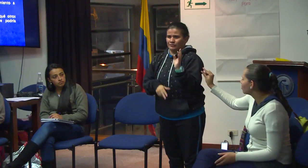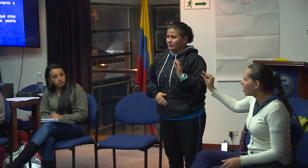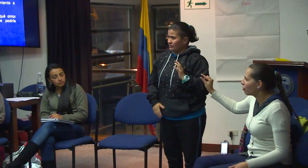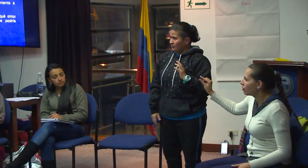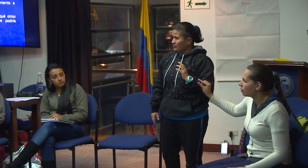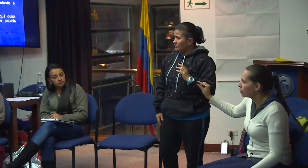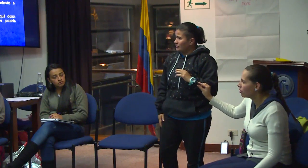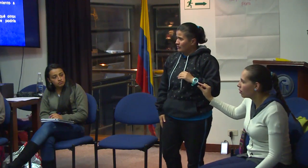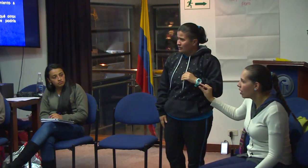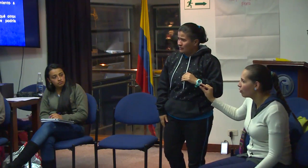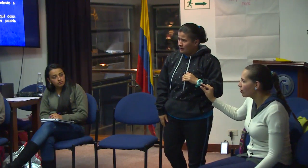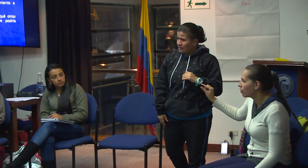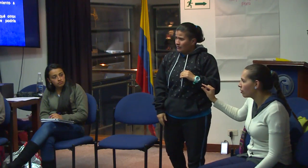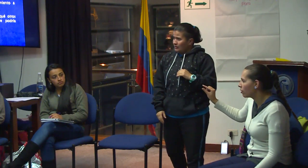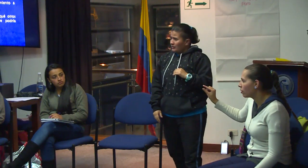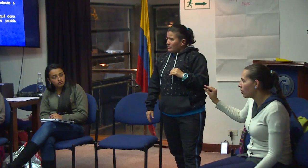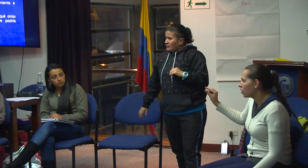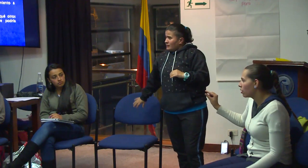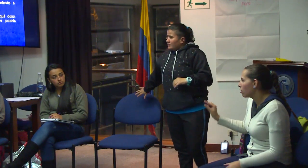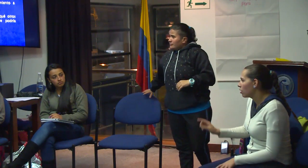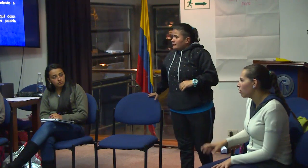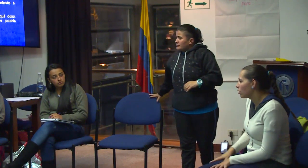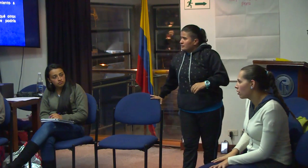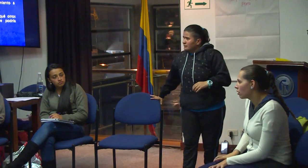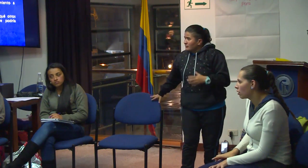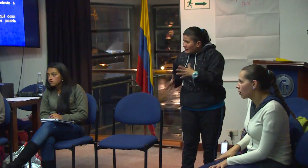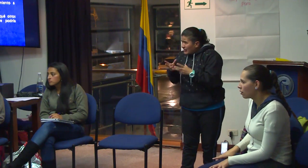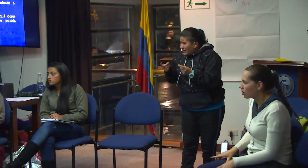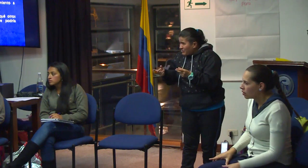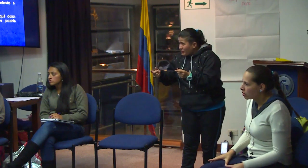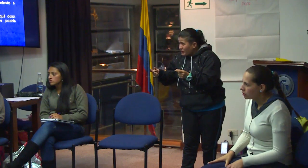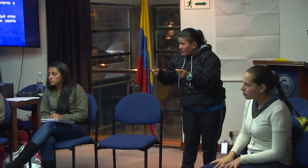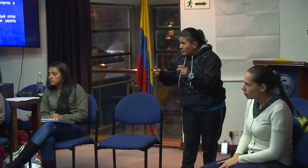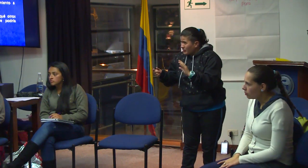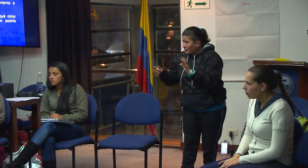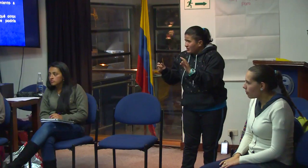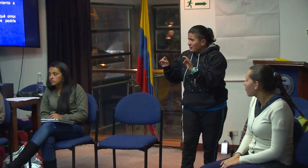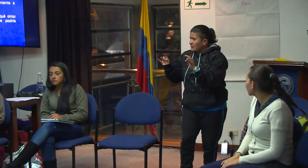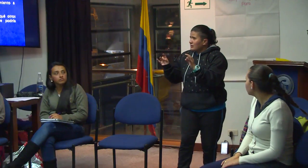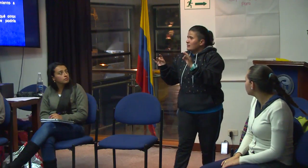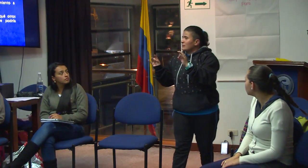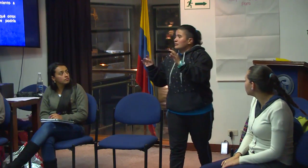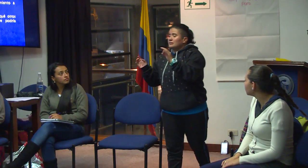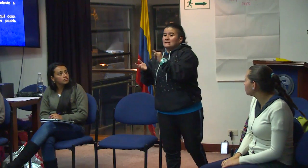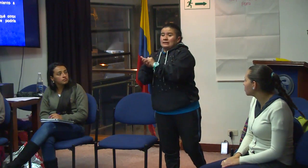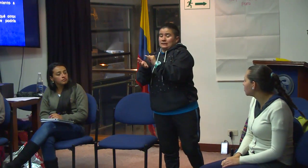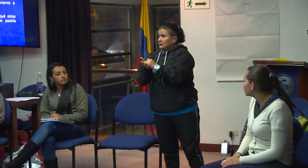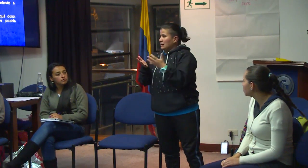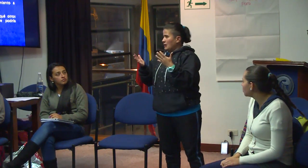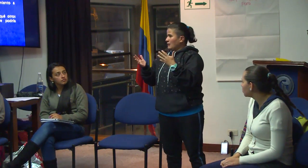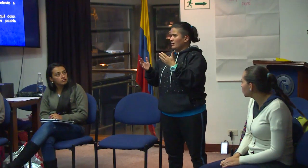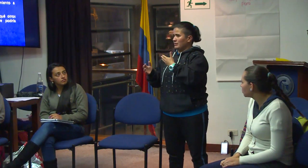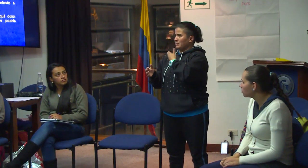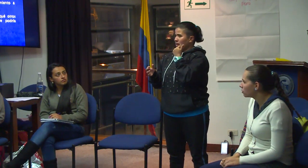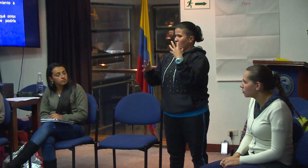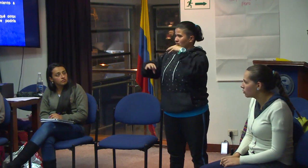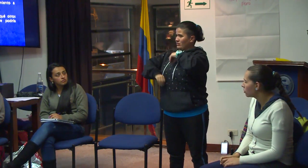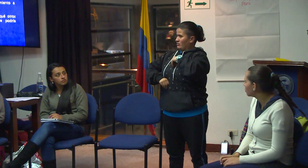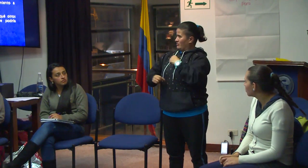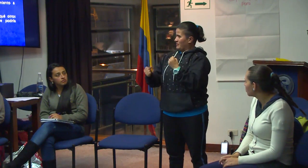discriminadas, otras comunidades que son qué, otras comunidades como la afro, no, otras comunidades como la